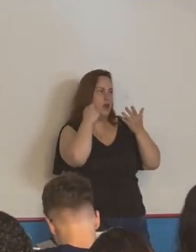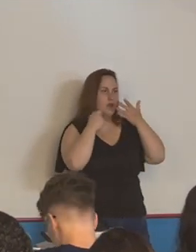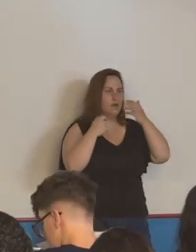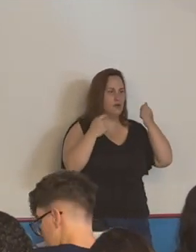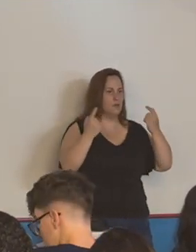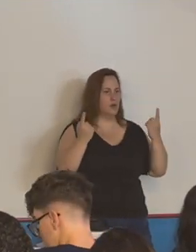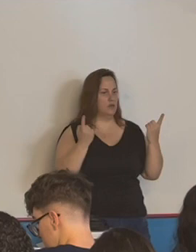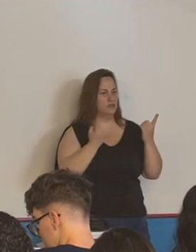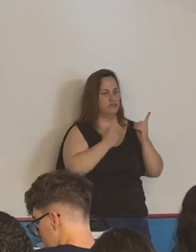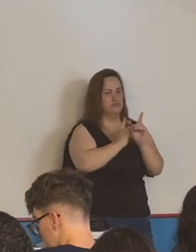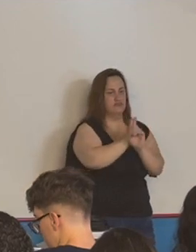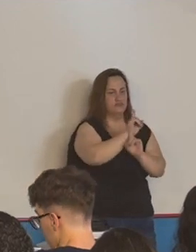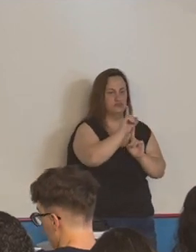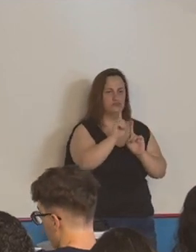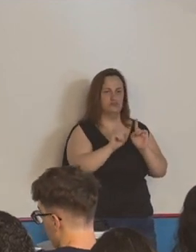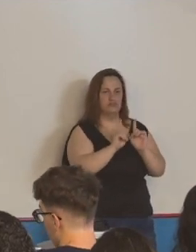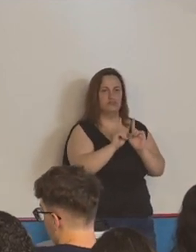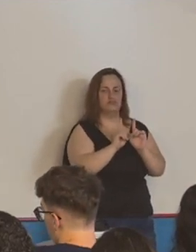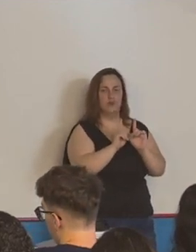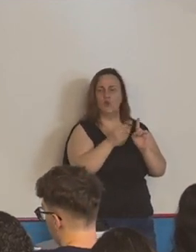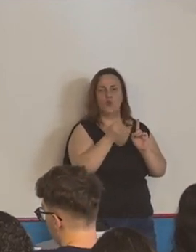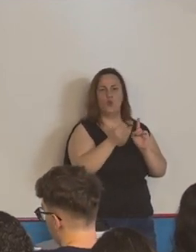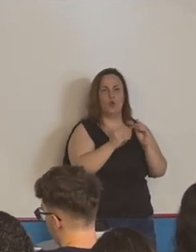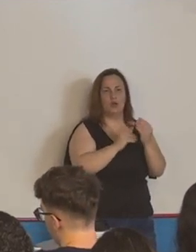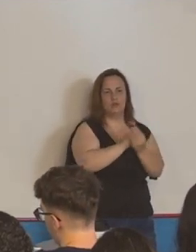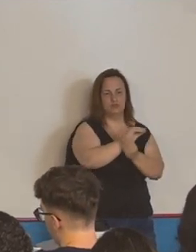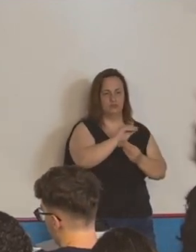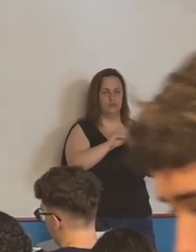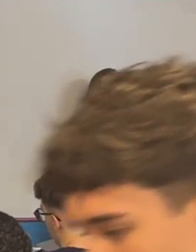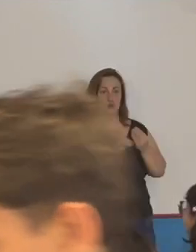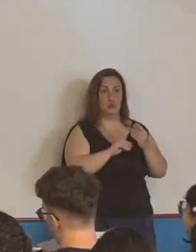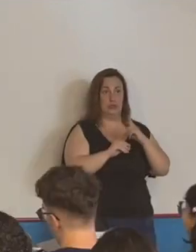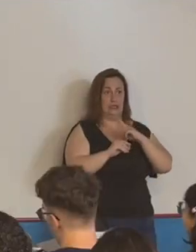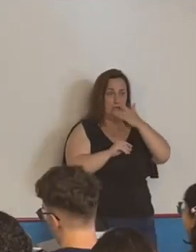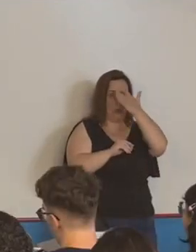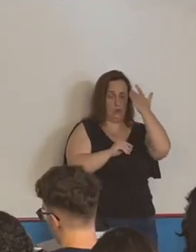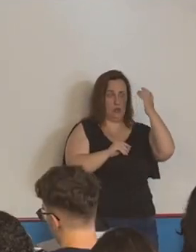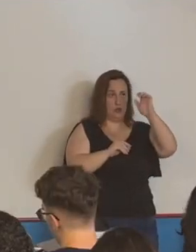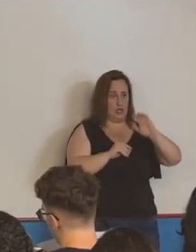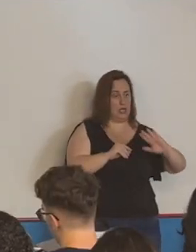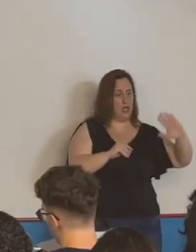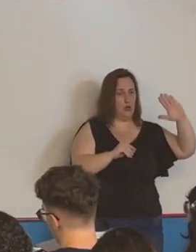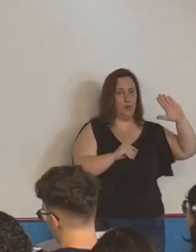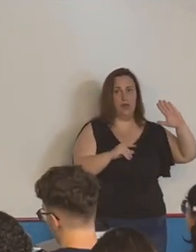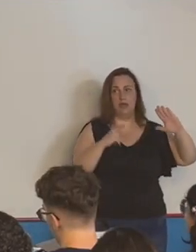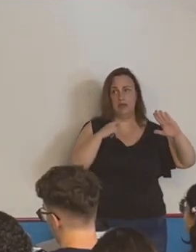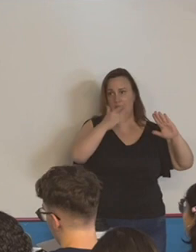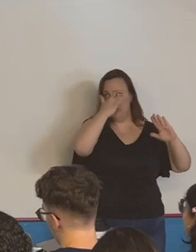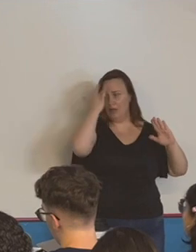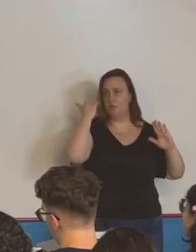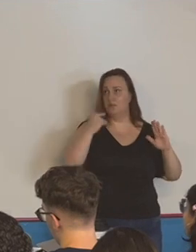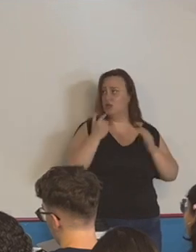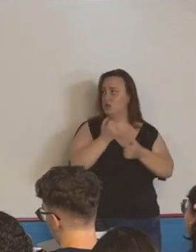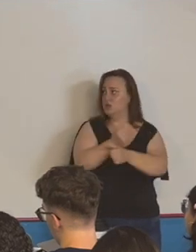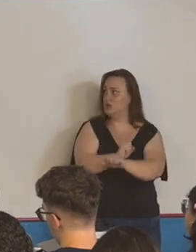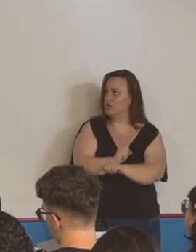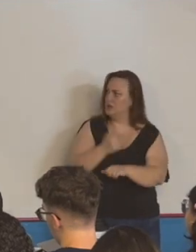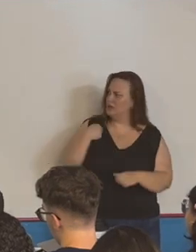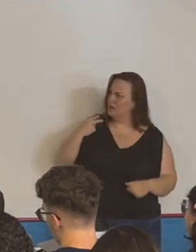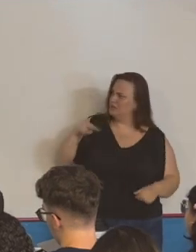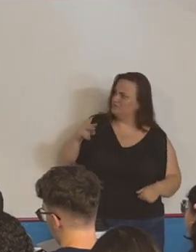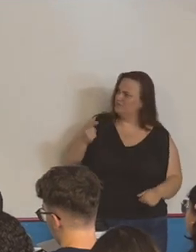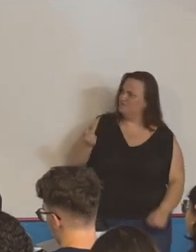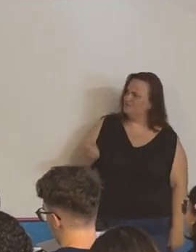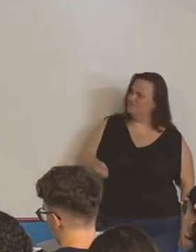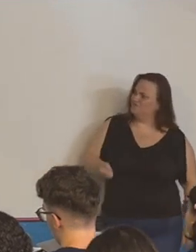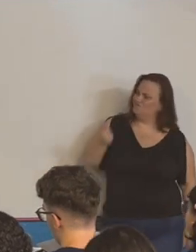os indígenas, os europeus e os escravizados. E essa pintura é super estranha, porque parece, era para dizer que o